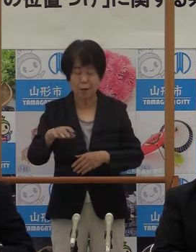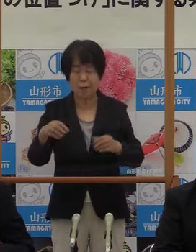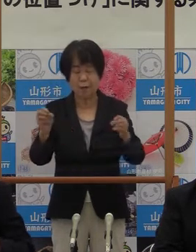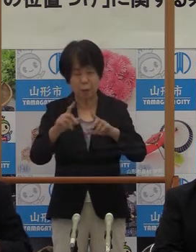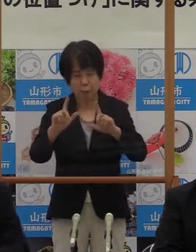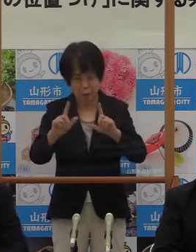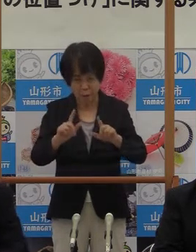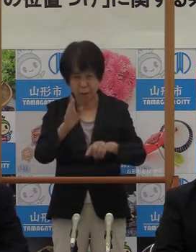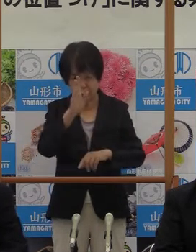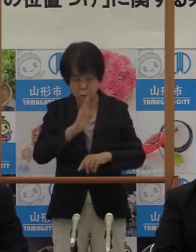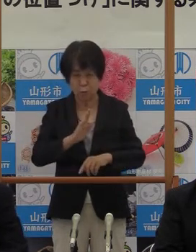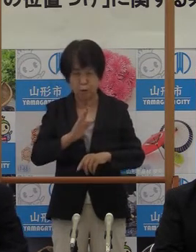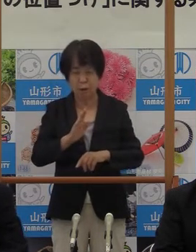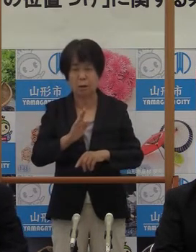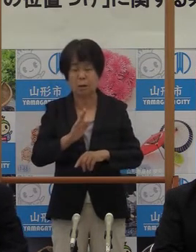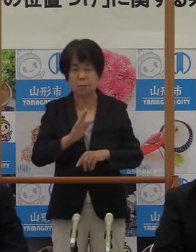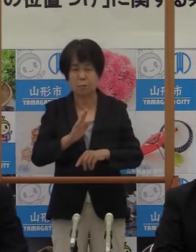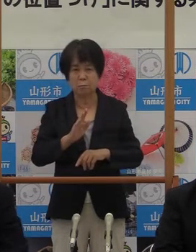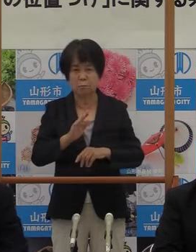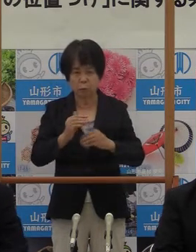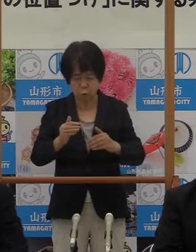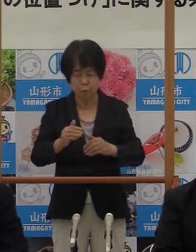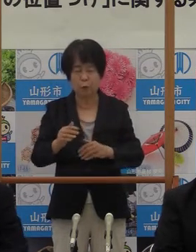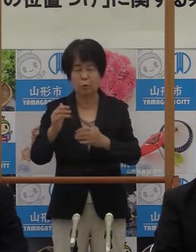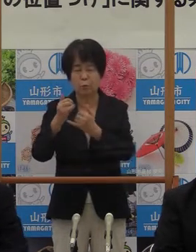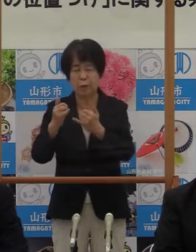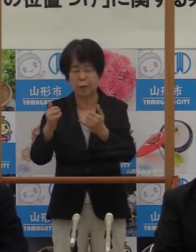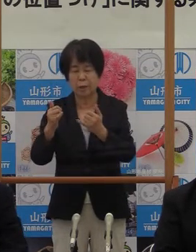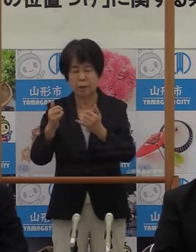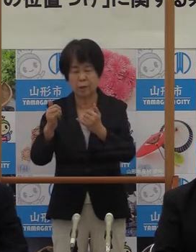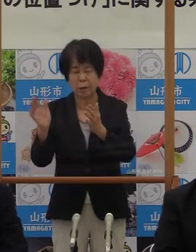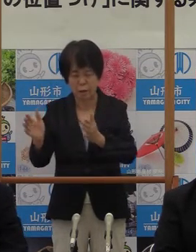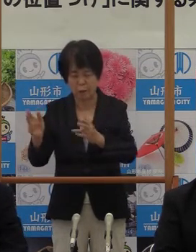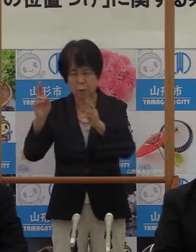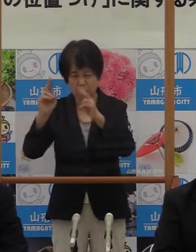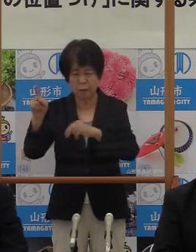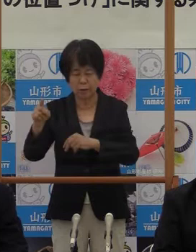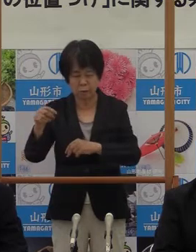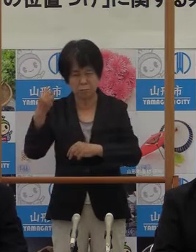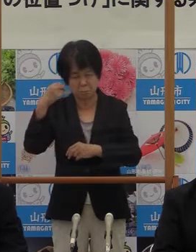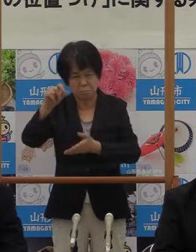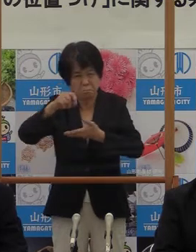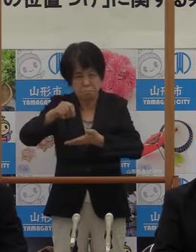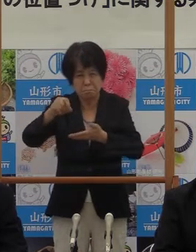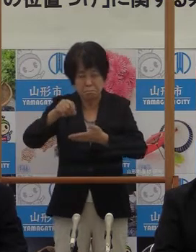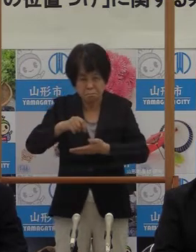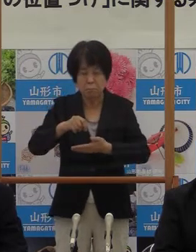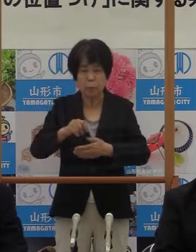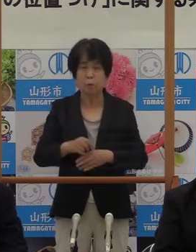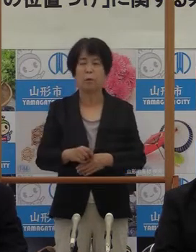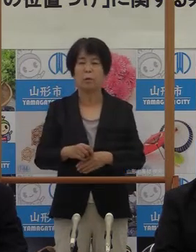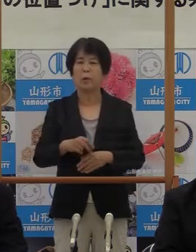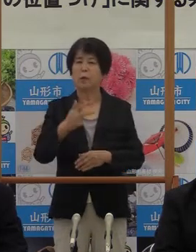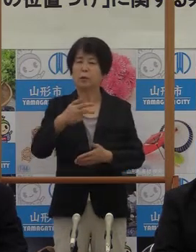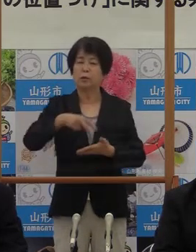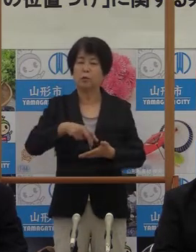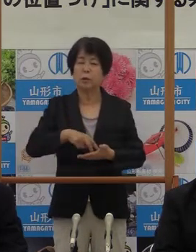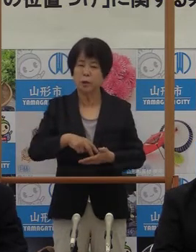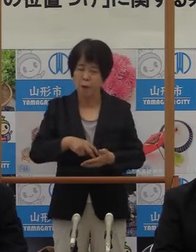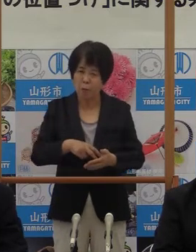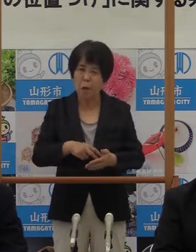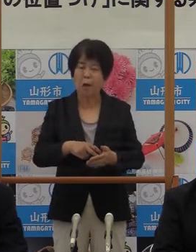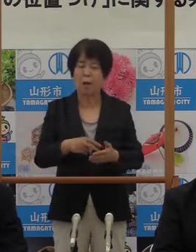で民間の知恵も借りながらですね進めたいと思いますが、市としてはやはりですね料亭文化の継